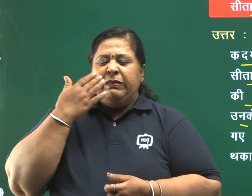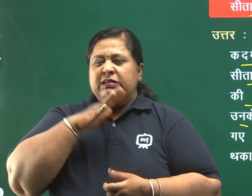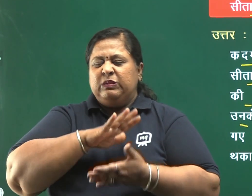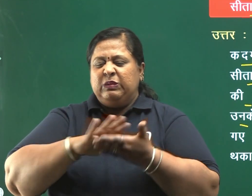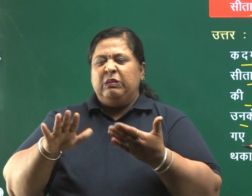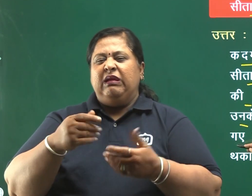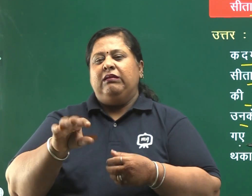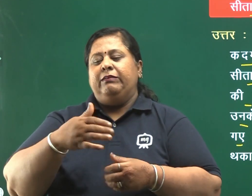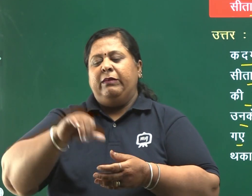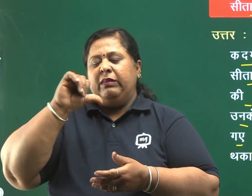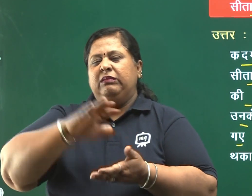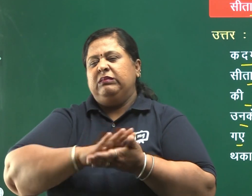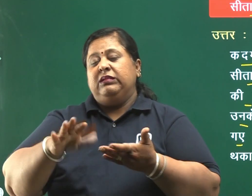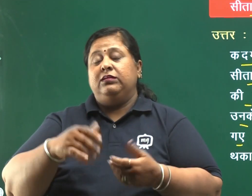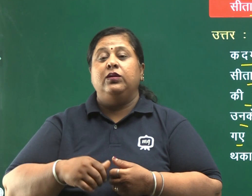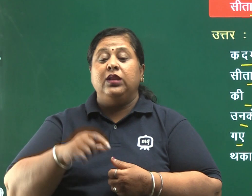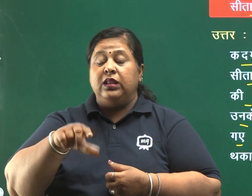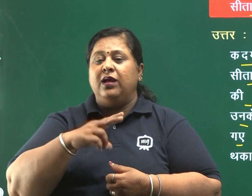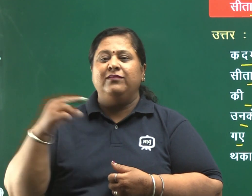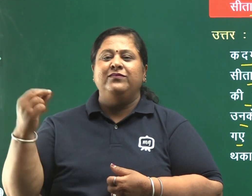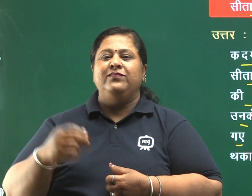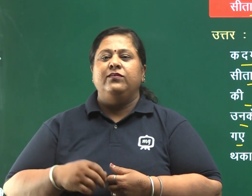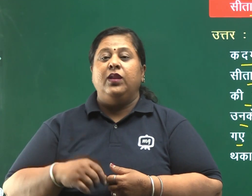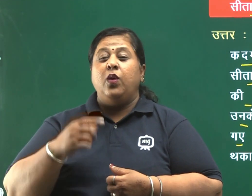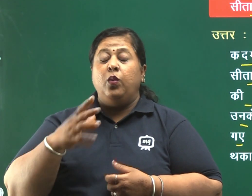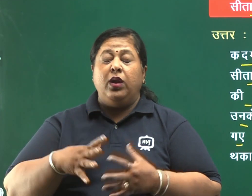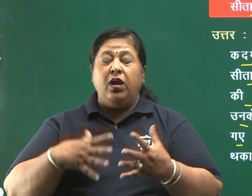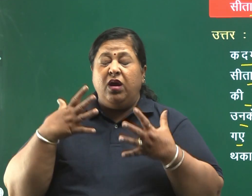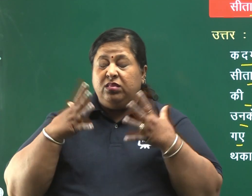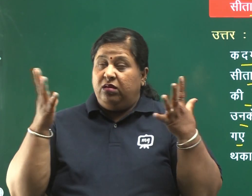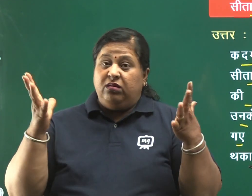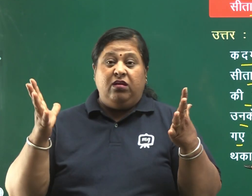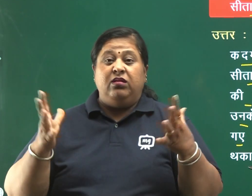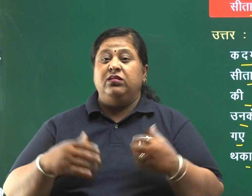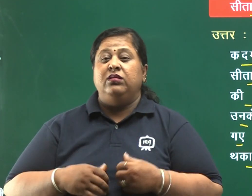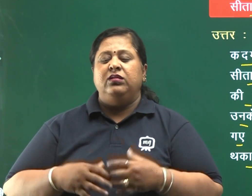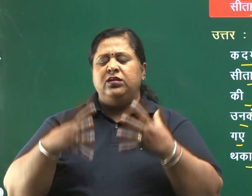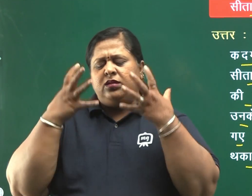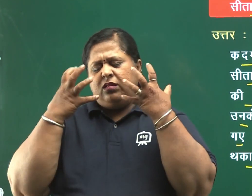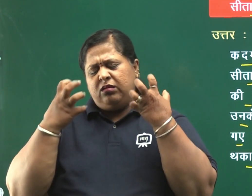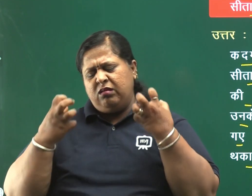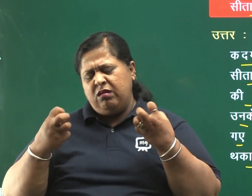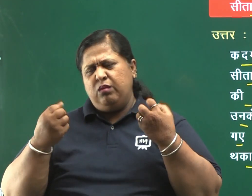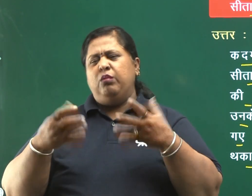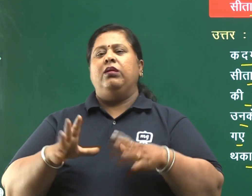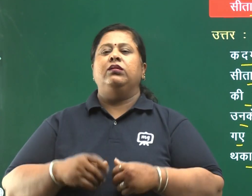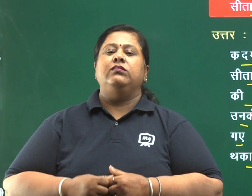गए तथा उन्हें अत्यधिक थकान हो